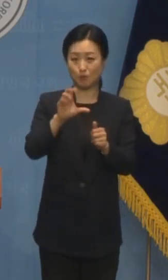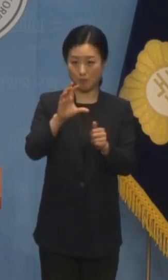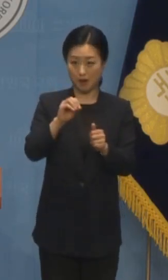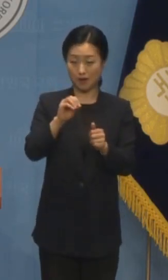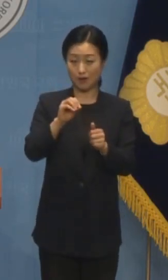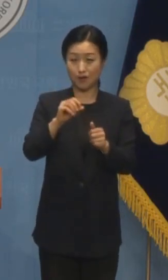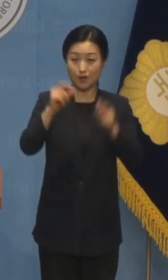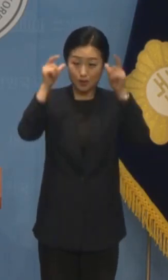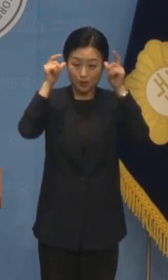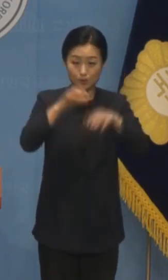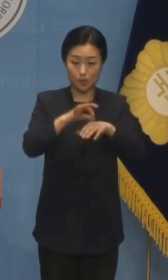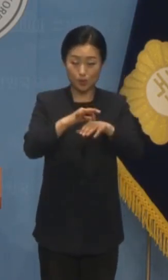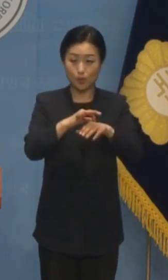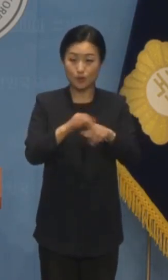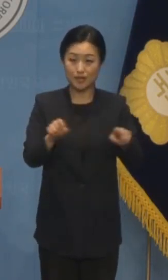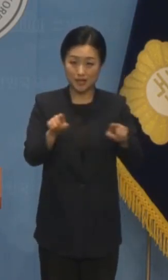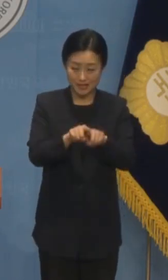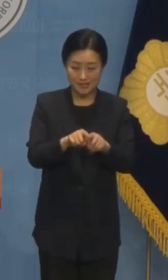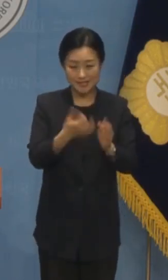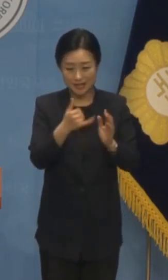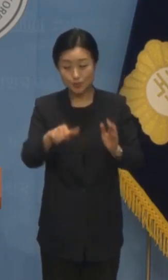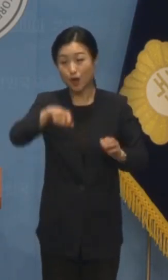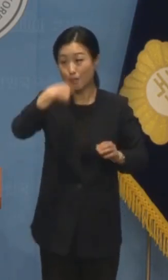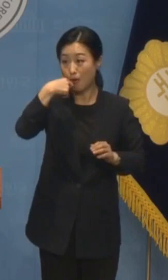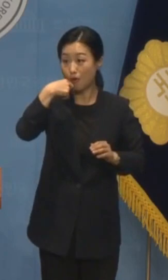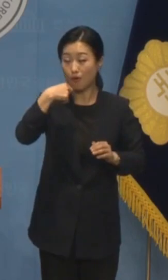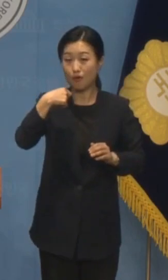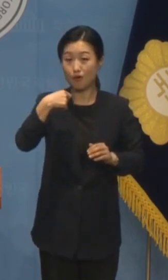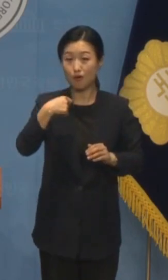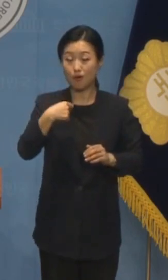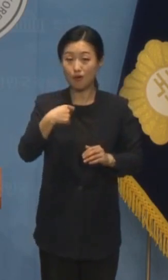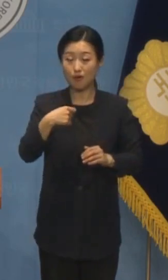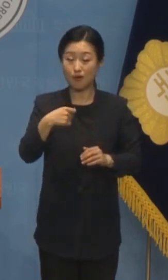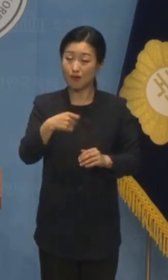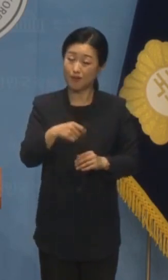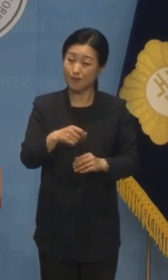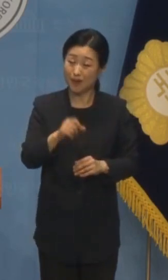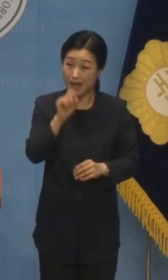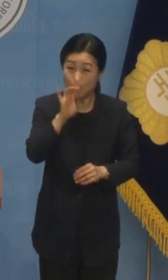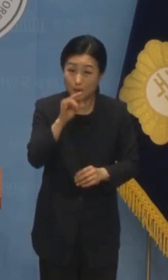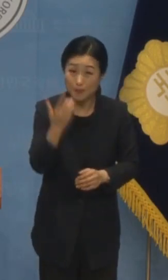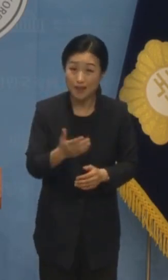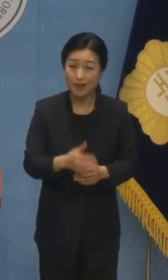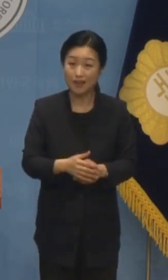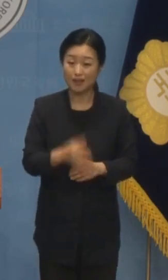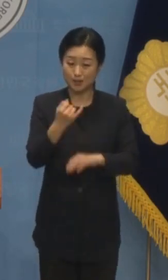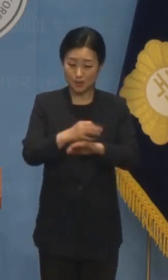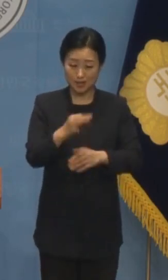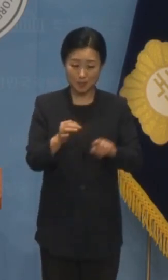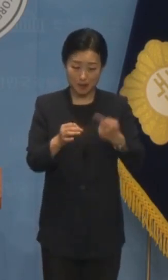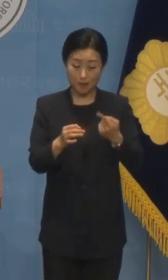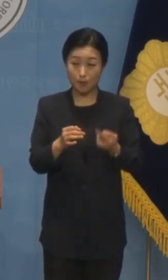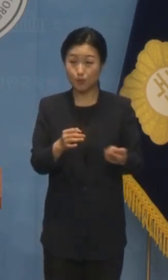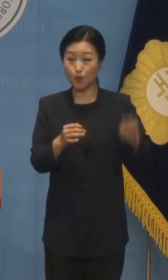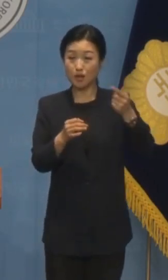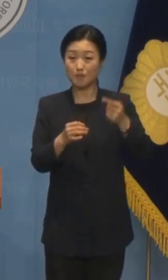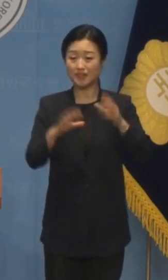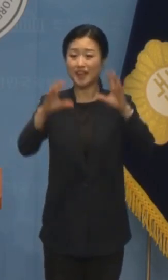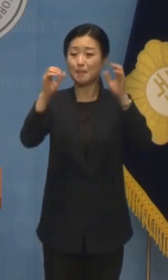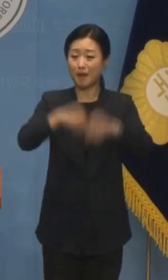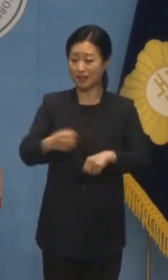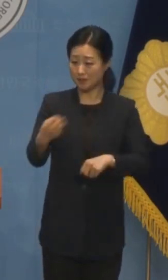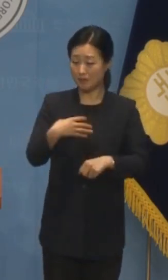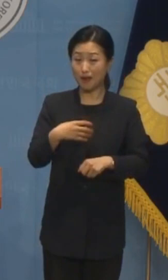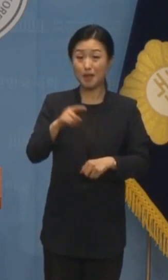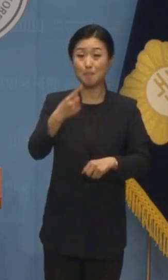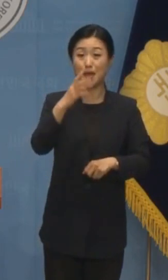소고기 한번 가족들과 즐겁게 사 먹는 게 그렇게 고가우십니까? 최저임금 100원 올리면 나라 망한다고 하면서 연